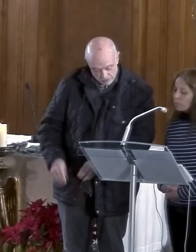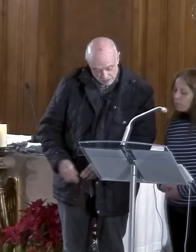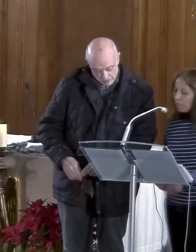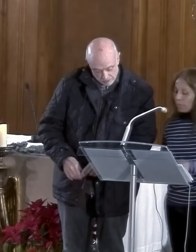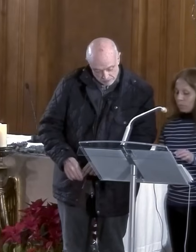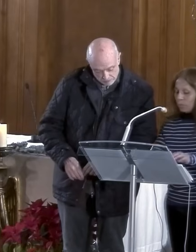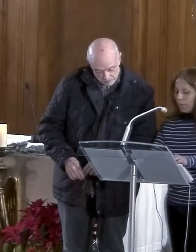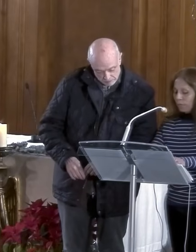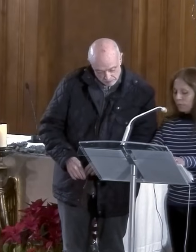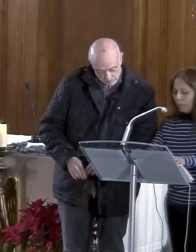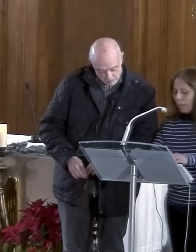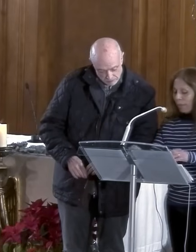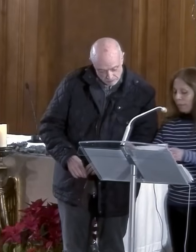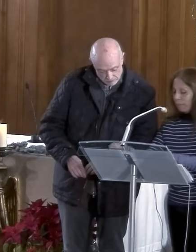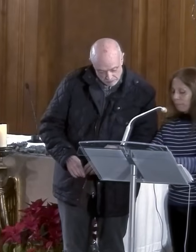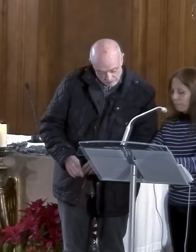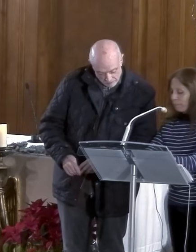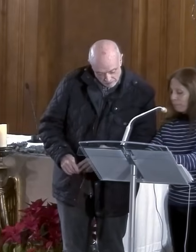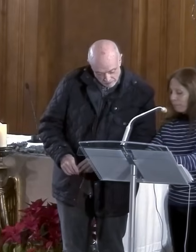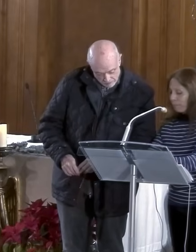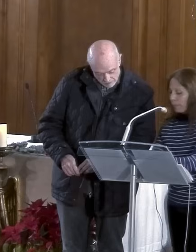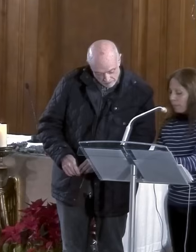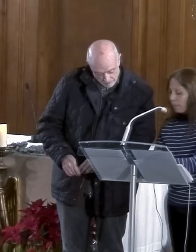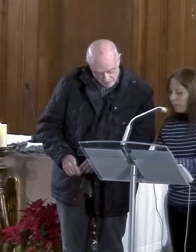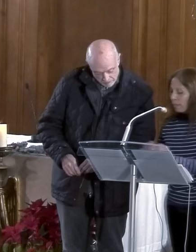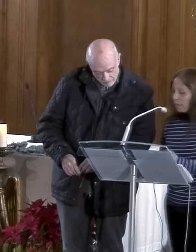Oremos. Escúchanos, Padre.